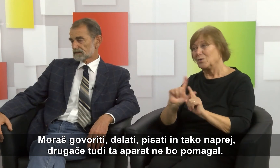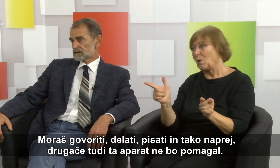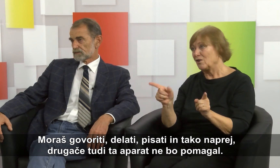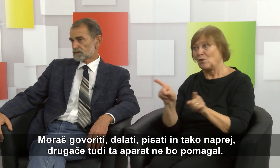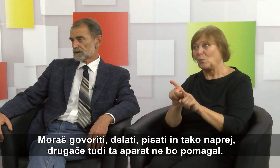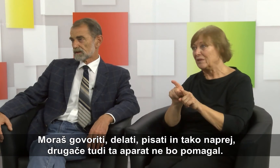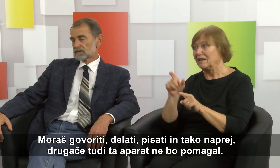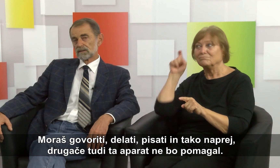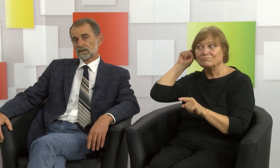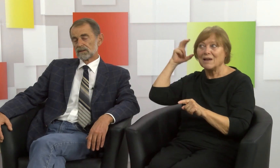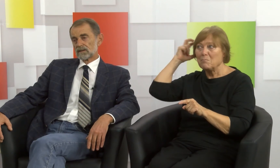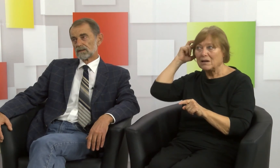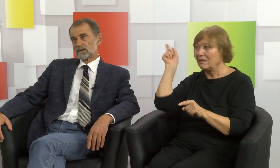ne bo pomagal.